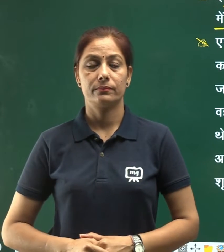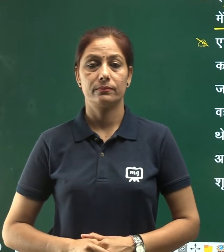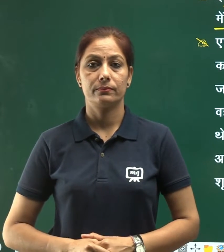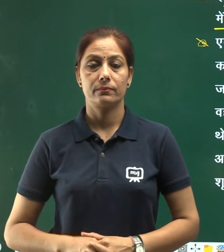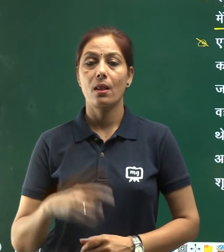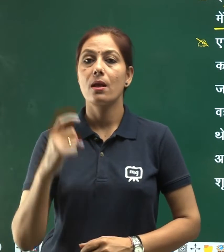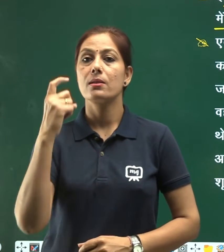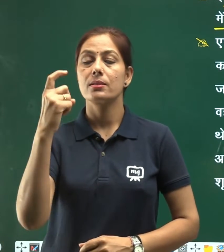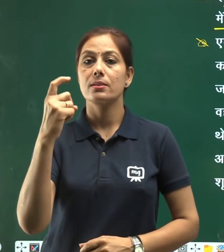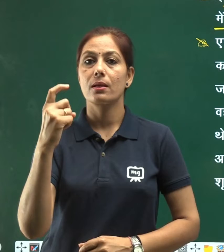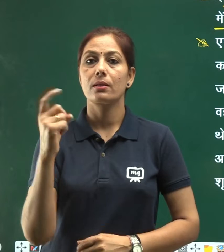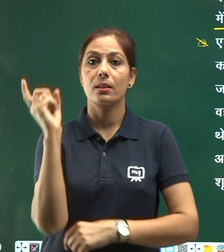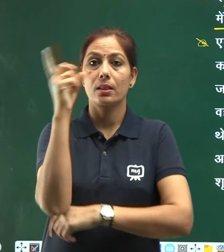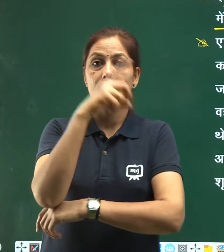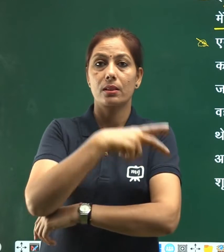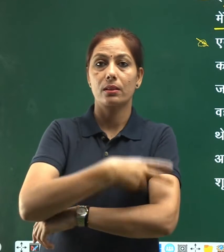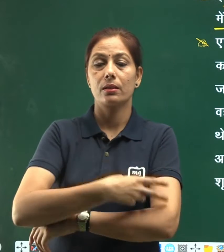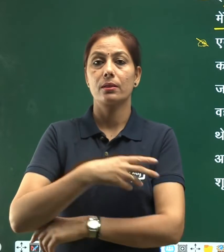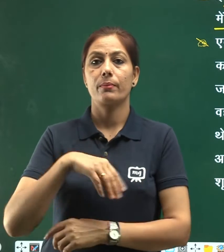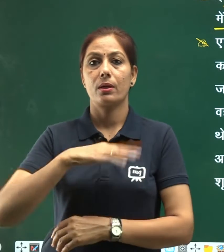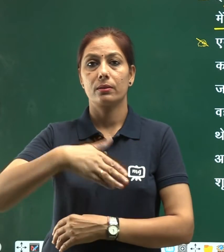7 दिन बाद